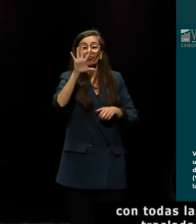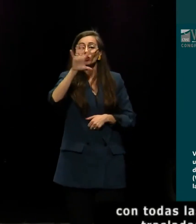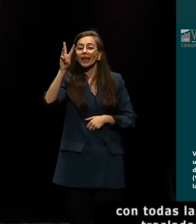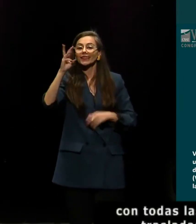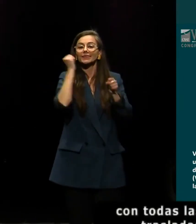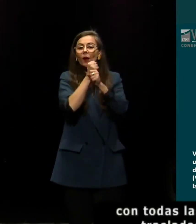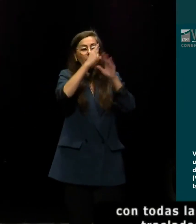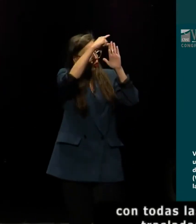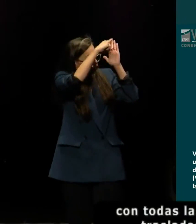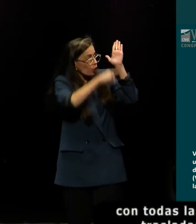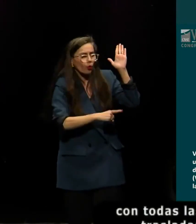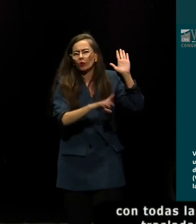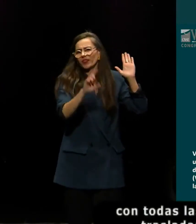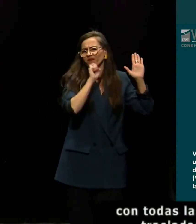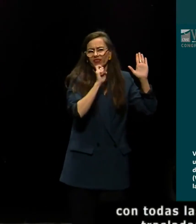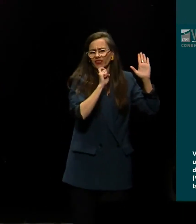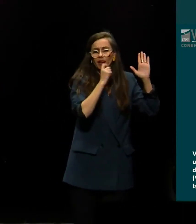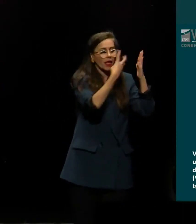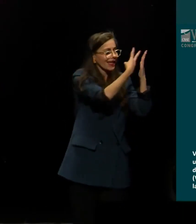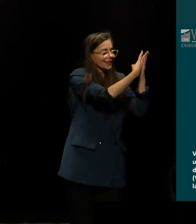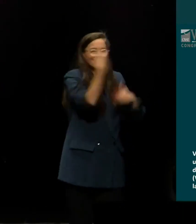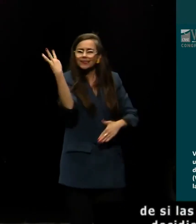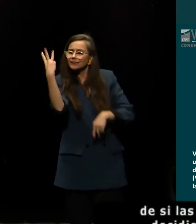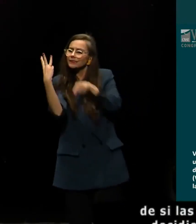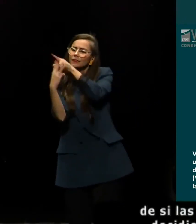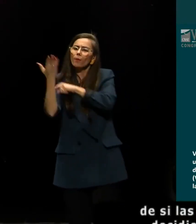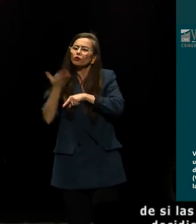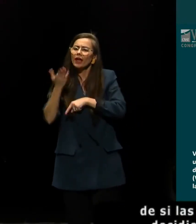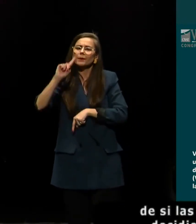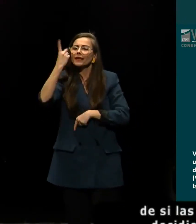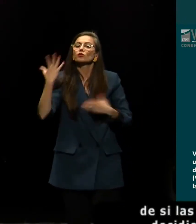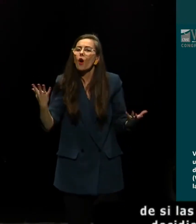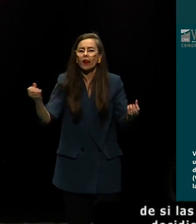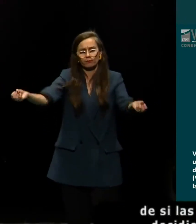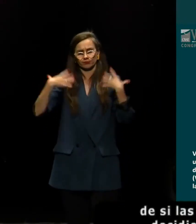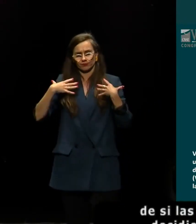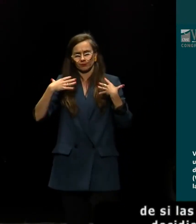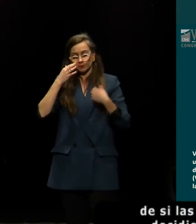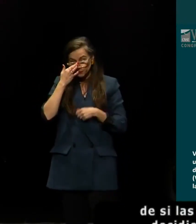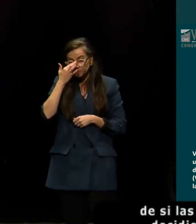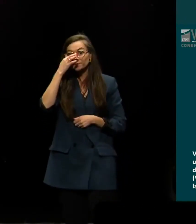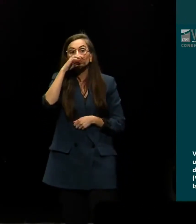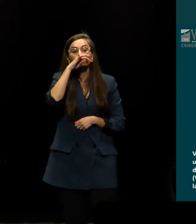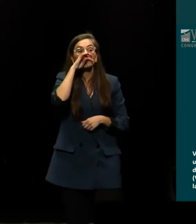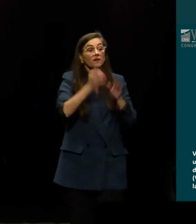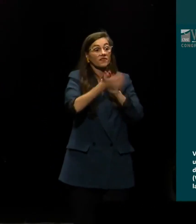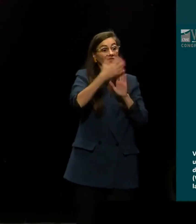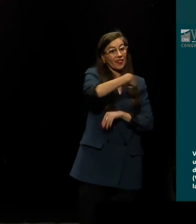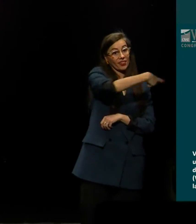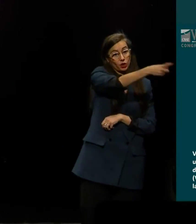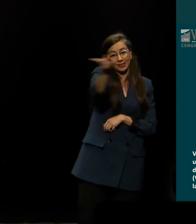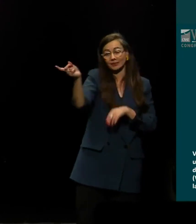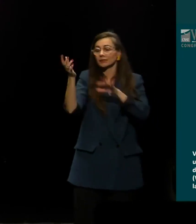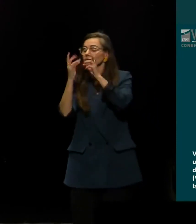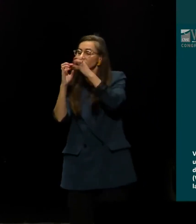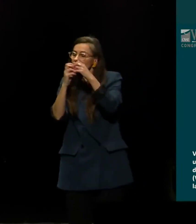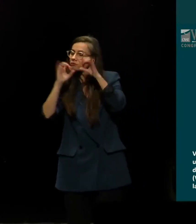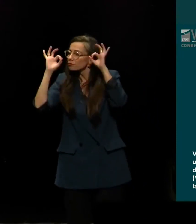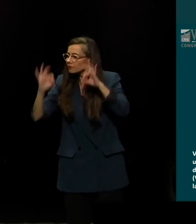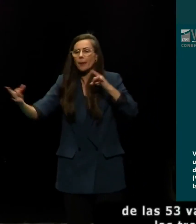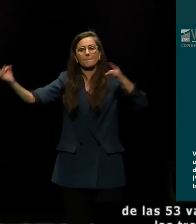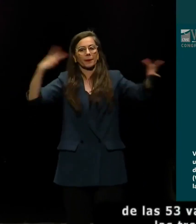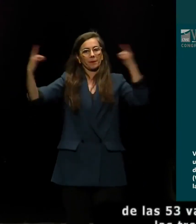vamos a seleccionar las 3 que consideramos son prioritarias, porque llevar a cabo todas era un poco inviable. Entonces,